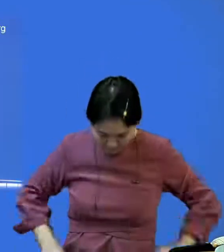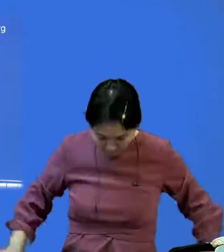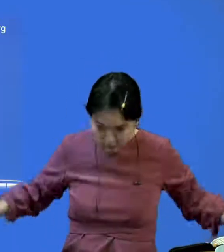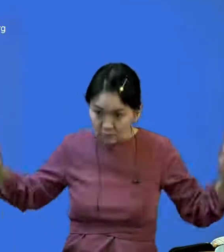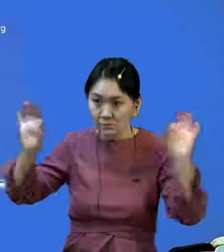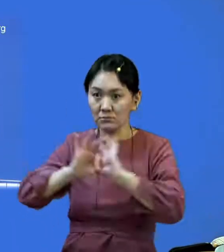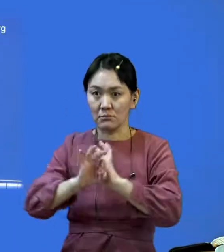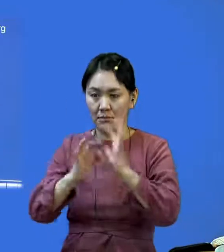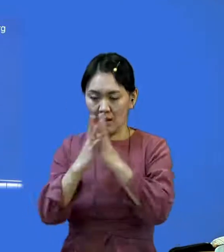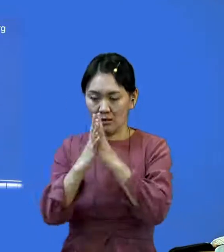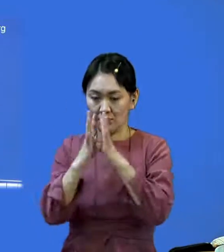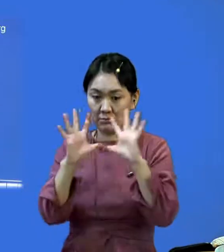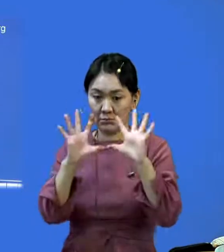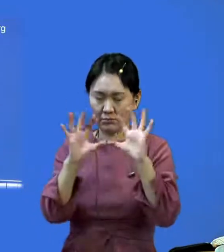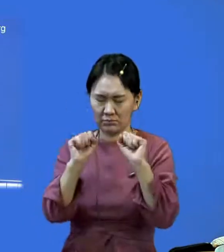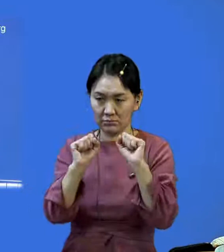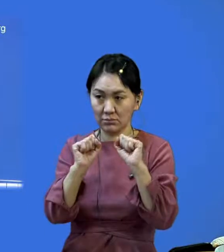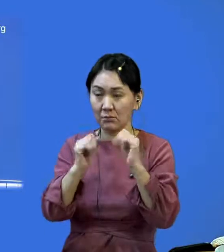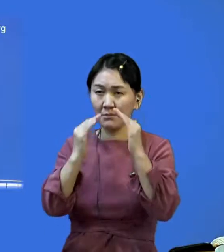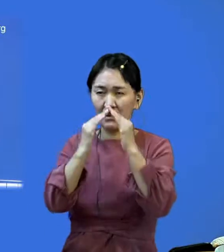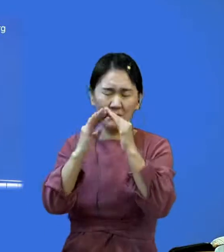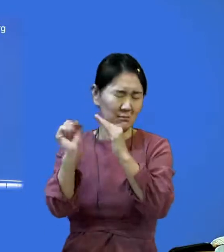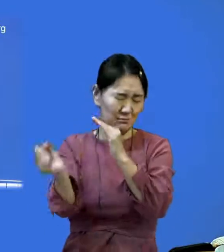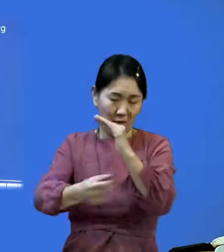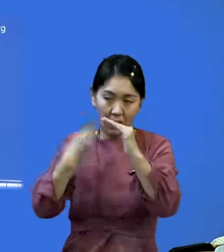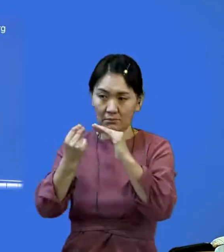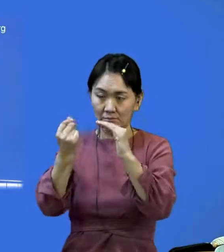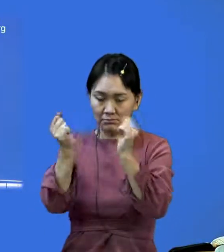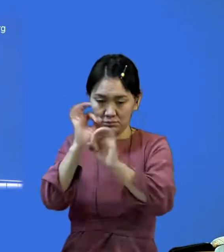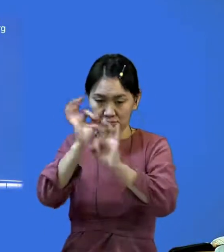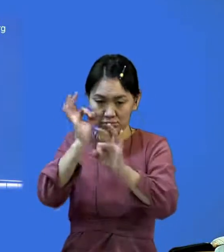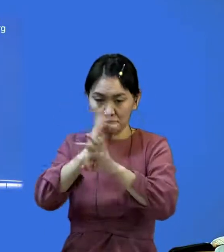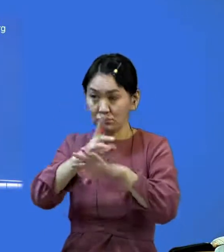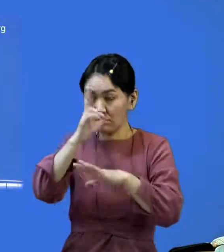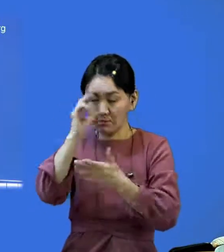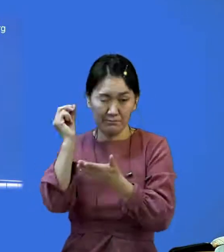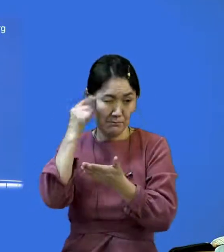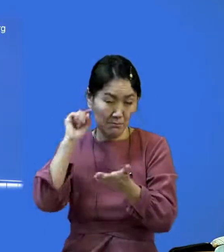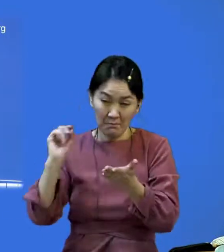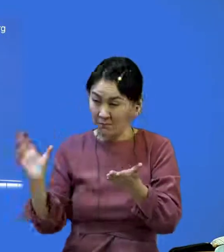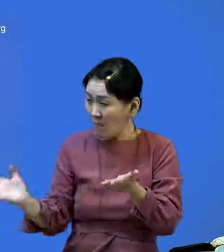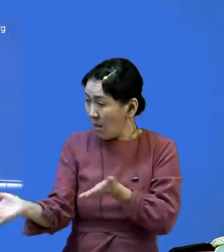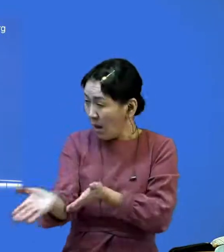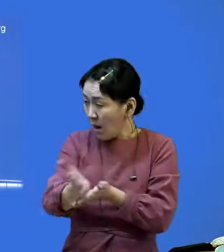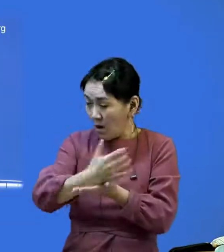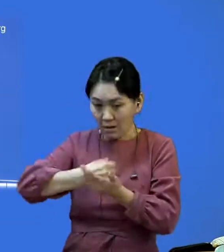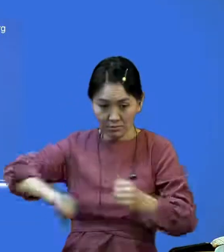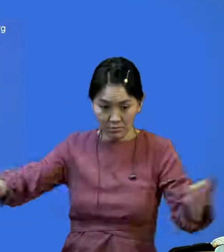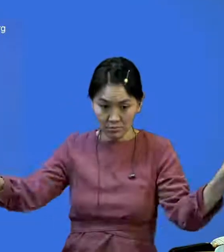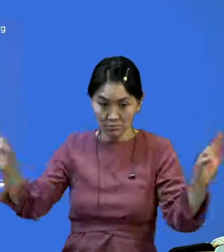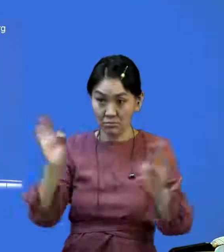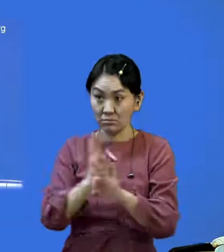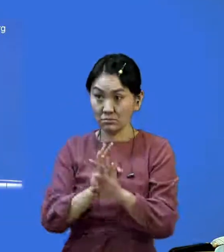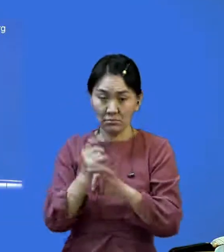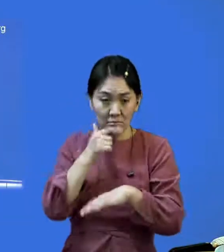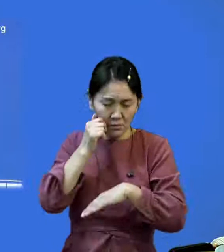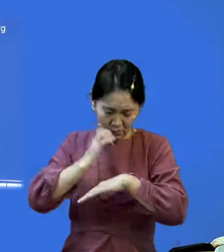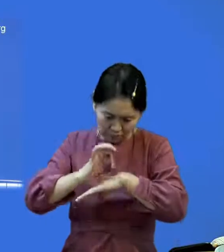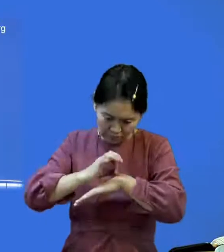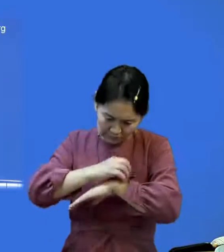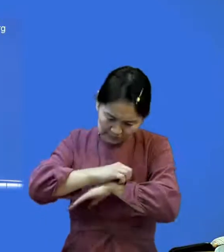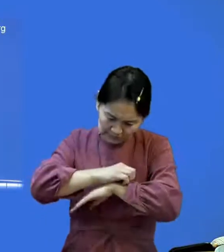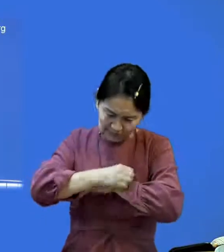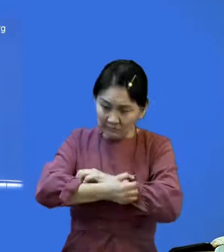10 хүүхэд нь гинт үхээ тэр олон эд хөрөнгө бүгд дээрэмчид бүгдийг нь булаагаад аваа явчихсан. Бүх биендээ өвчтөндөө